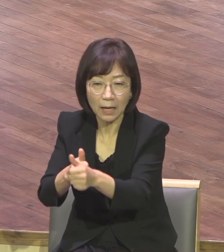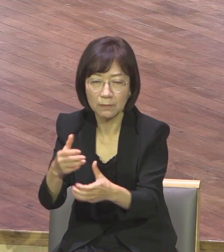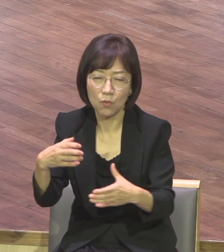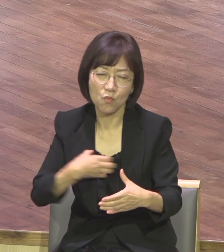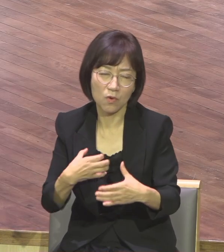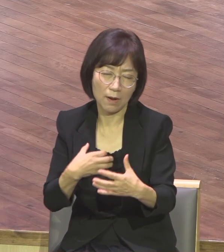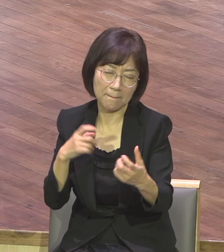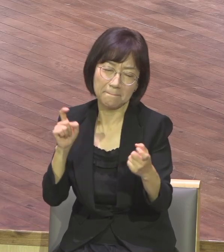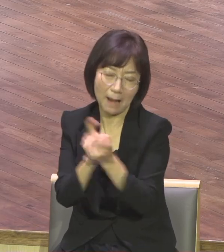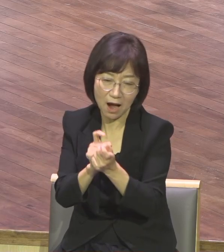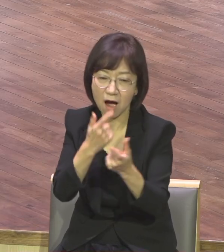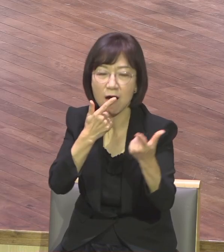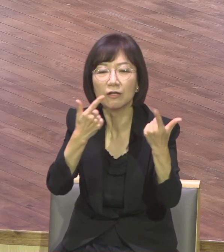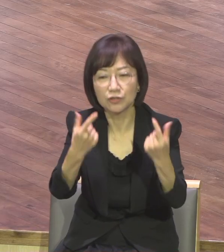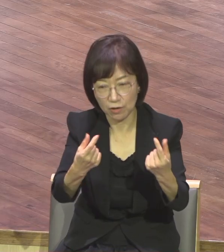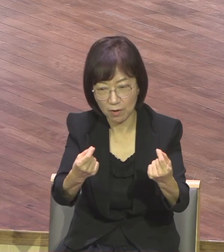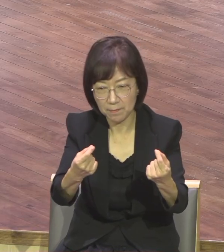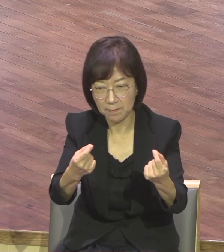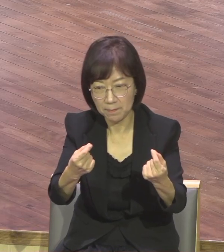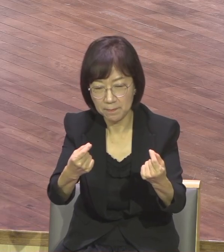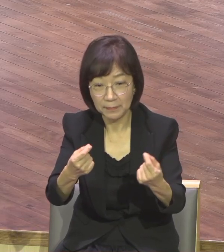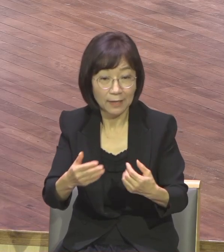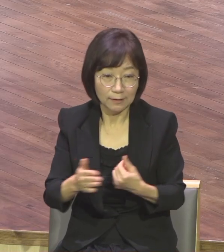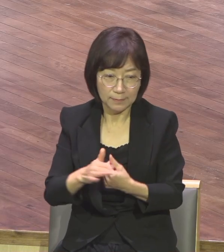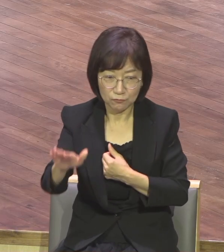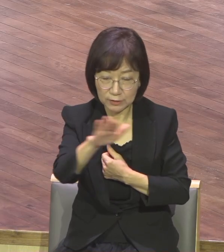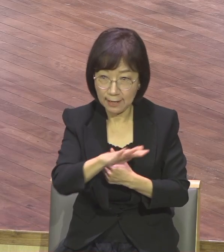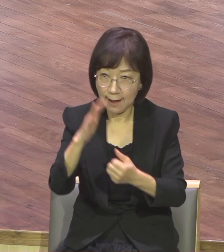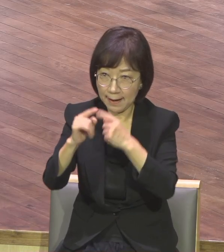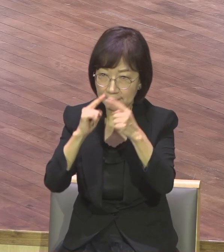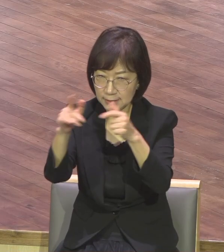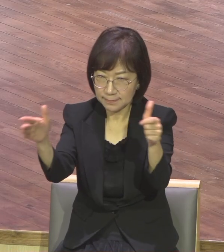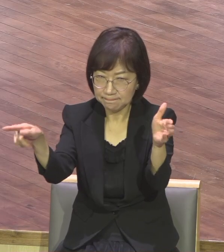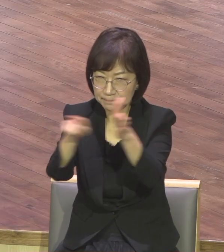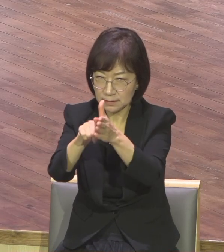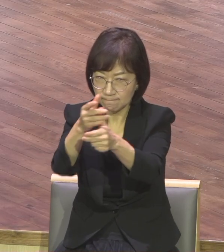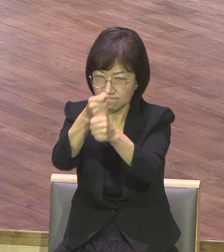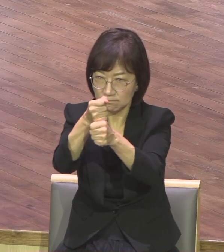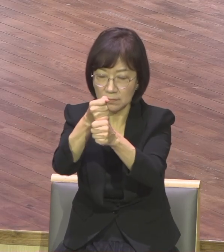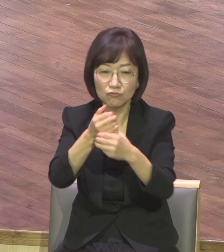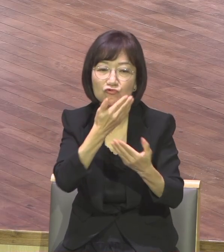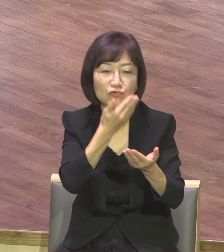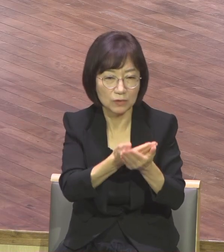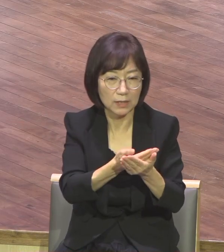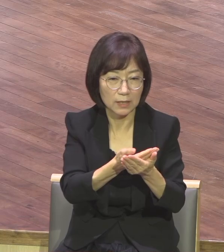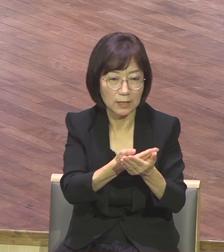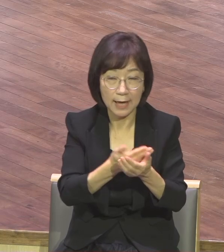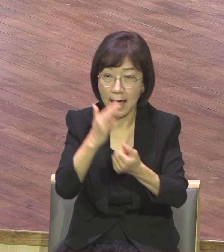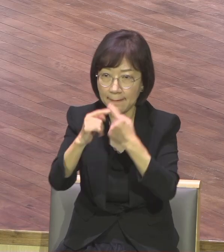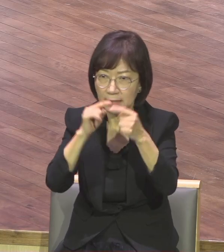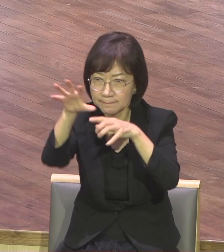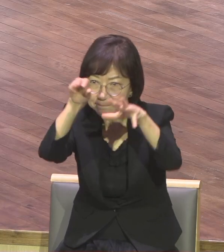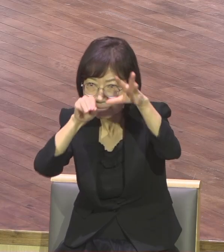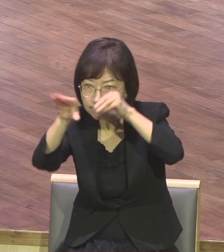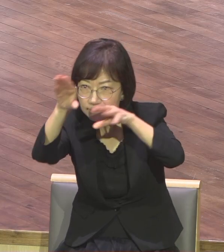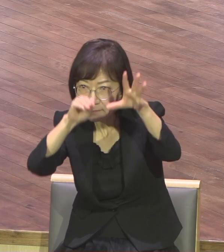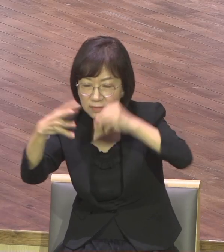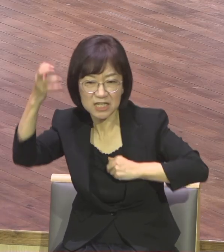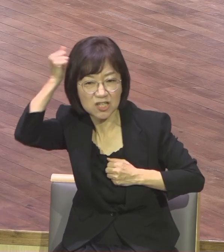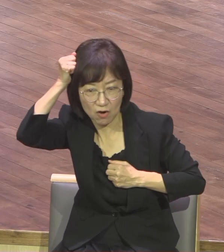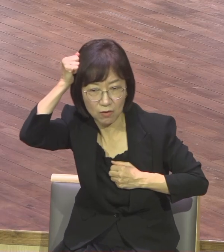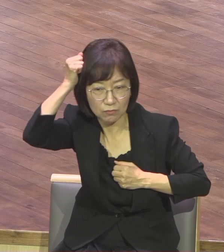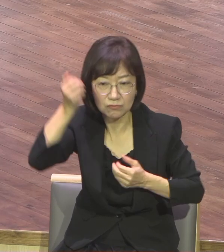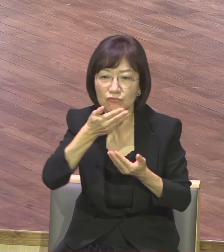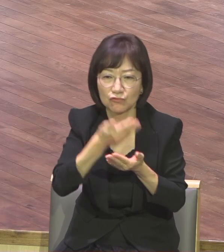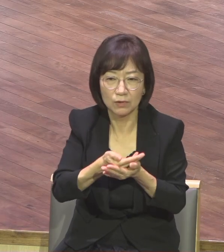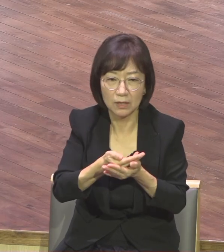그래서 여러분이요 강단 말씀을 붙잡는 것이 제일 중요해요. 하나님의 말씀을 잡아야 돼. 말씀을 잡고 그걸 따라가야